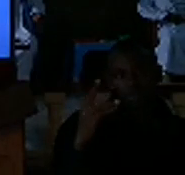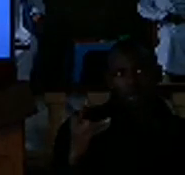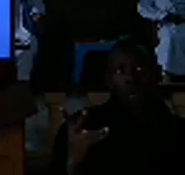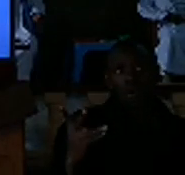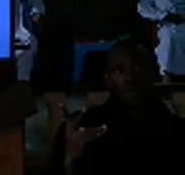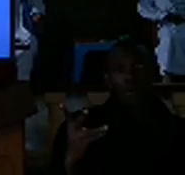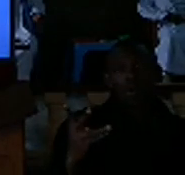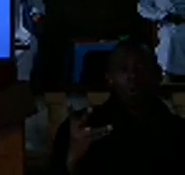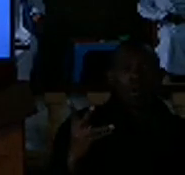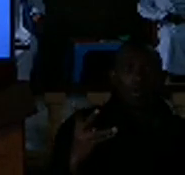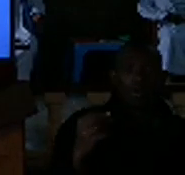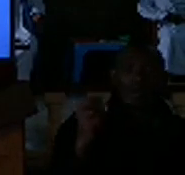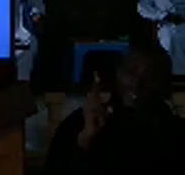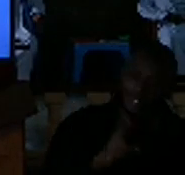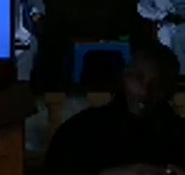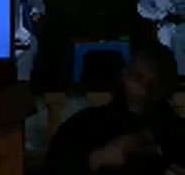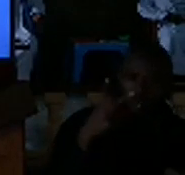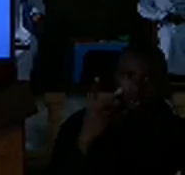igiri inya mugwanja